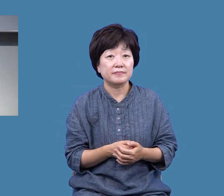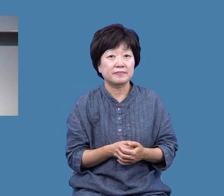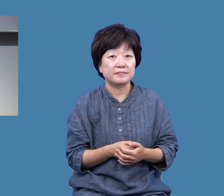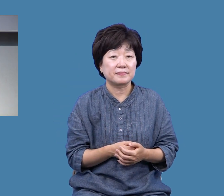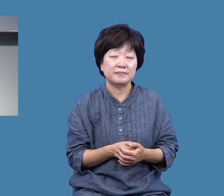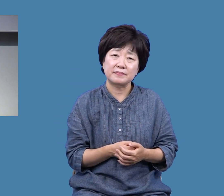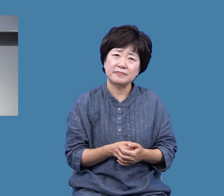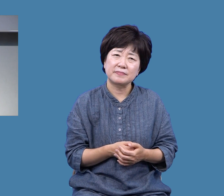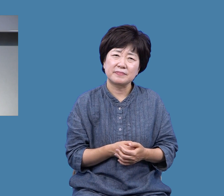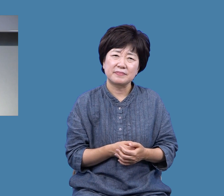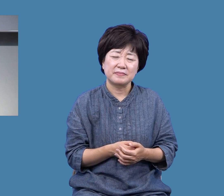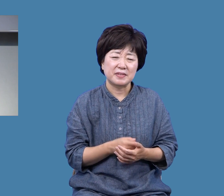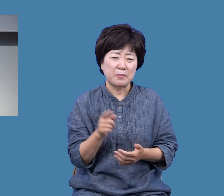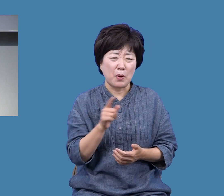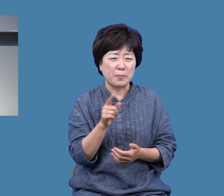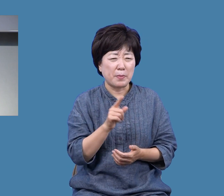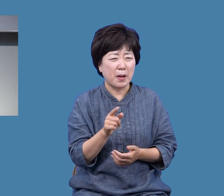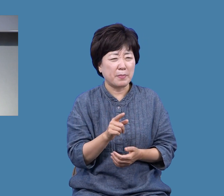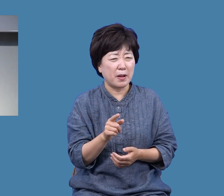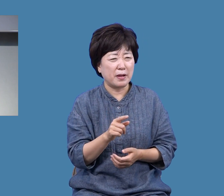그 약간 따지는 친구들이 있어.